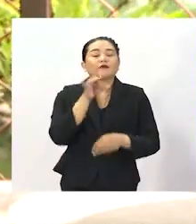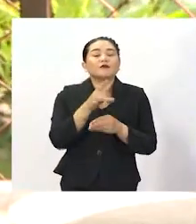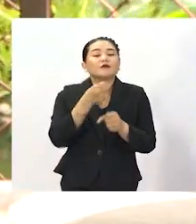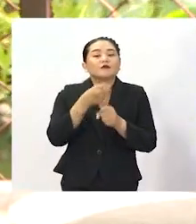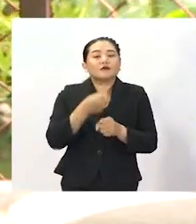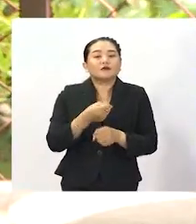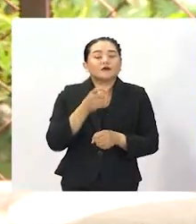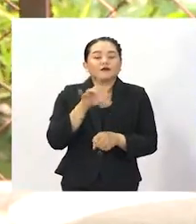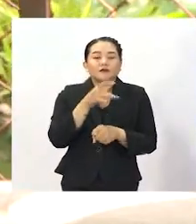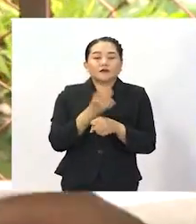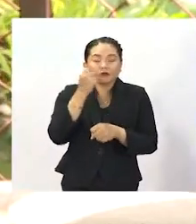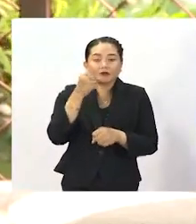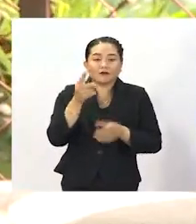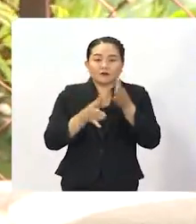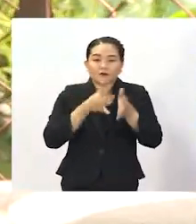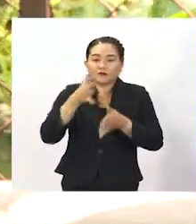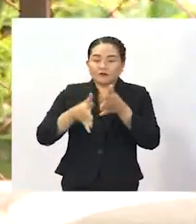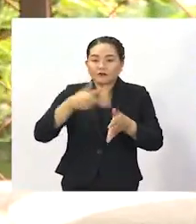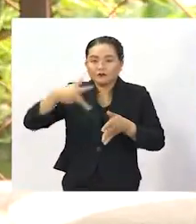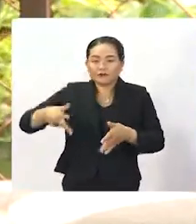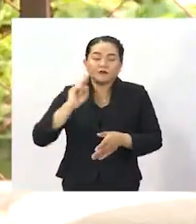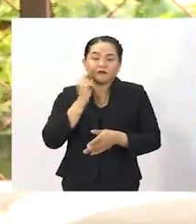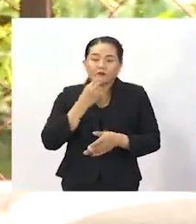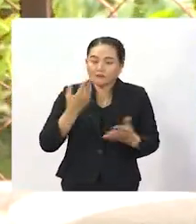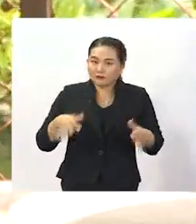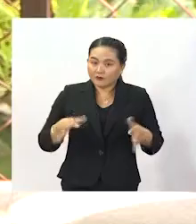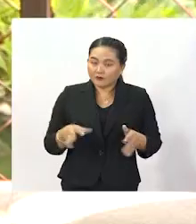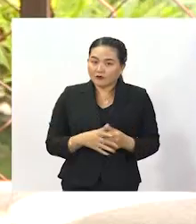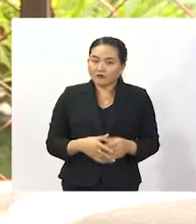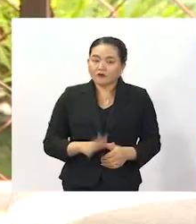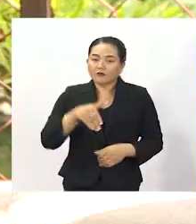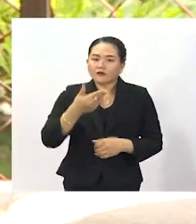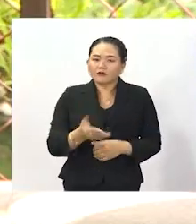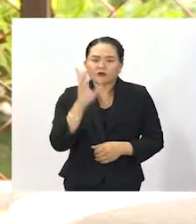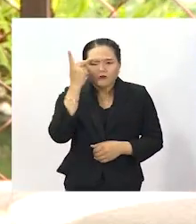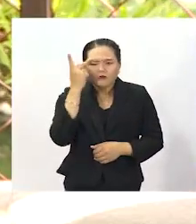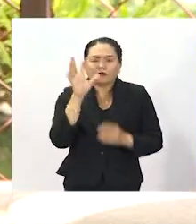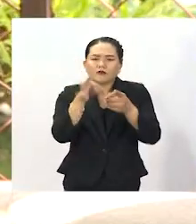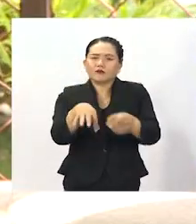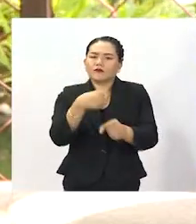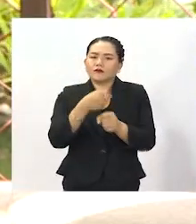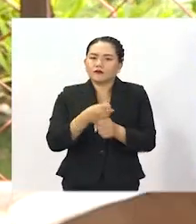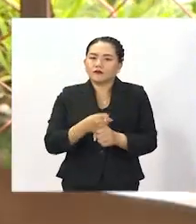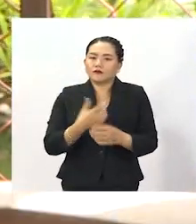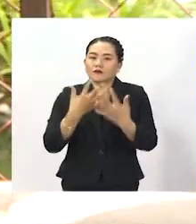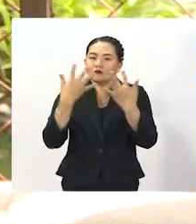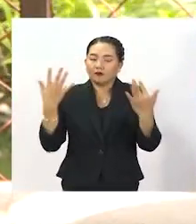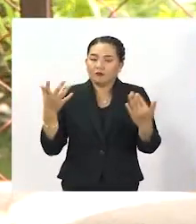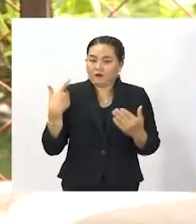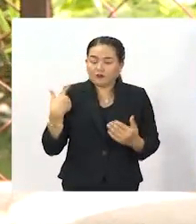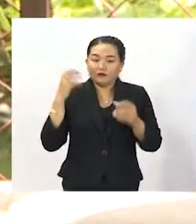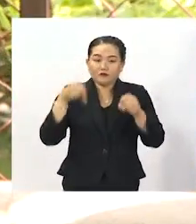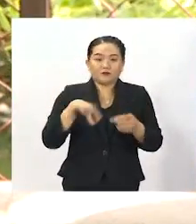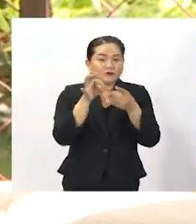នៅពេលដែលចេះភាសាសញ្ញាសម្រាប់អ្នកខ្លងហើយគិតថារាល់ថ្ងៃនឹងមានទីផ្សារការងារច្រើនទេដែលយើងអាច